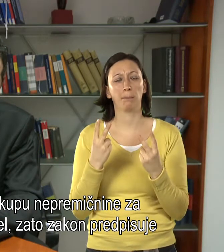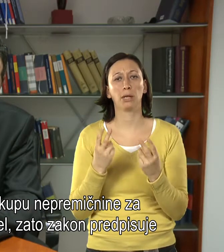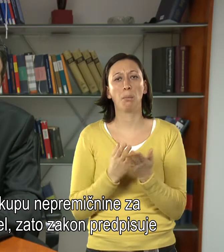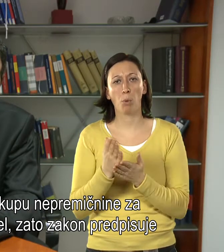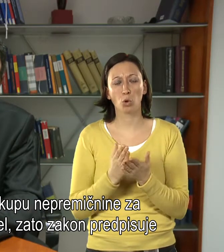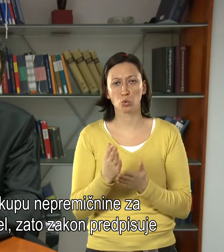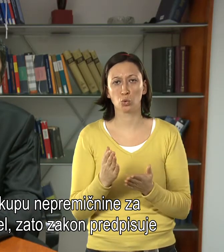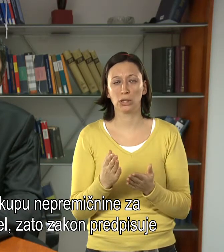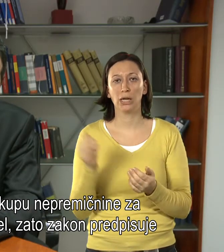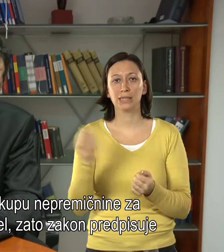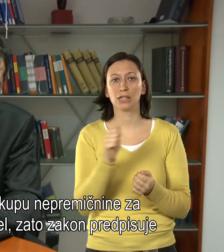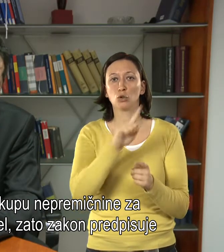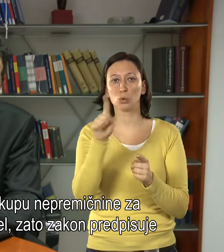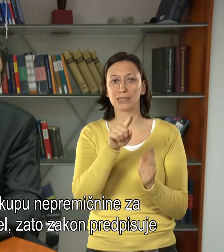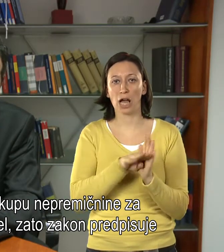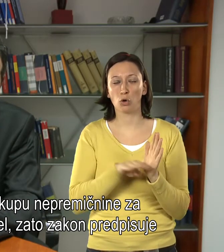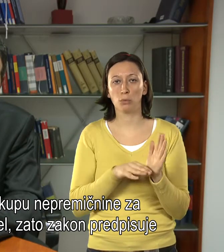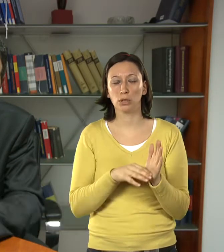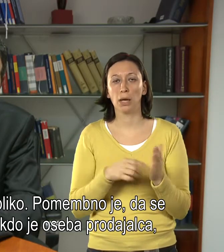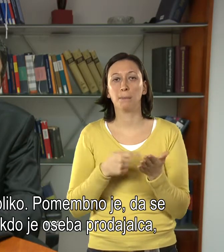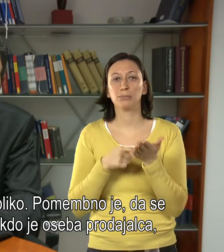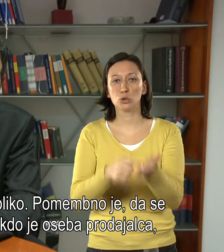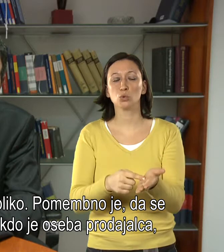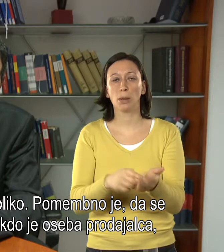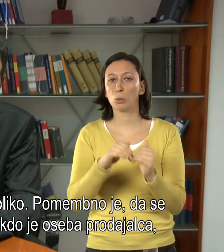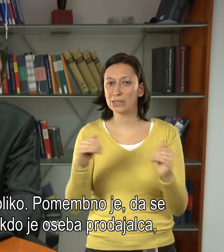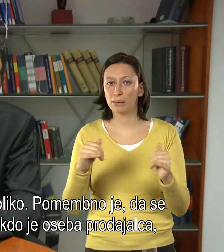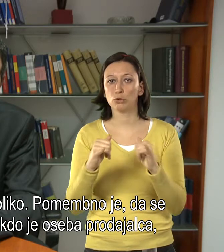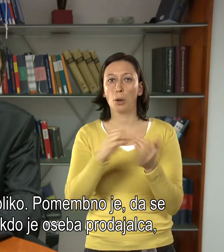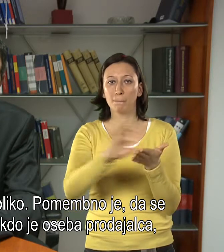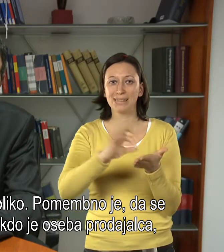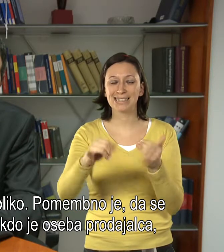posel, zato zakon predpisuje posebno pisno obliko.